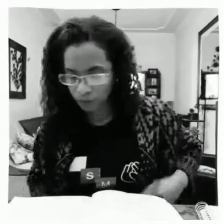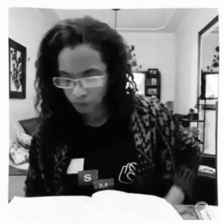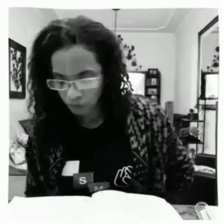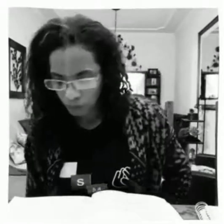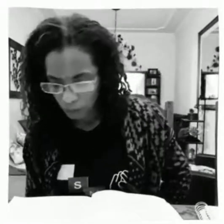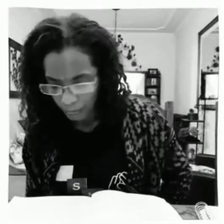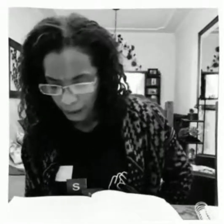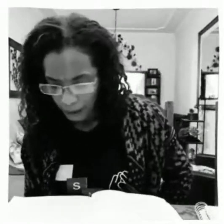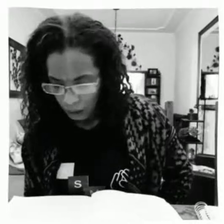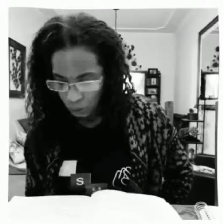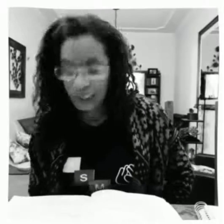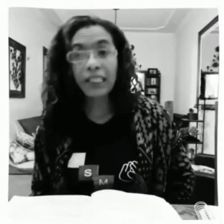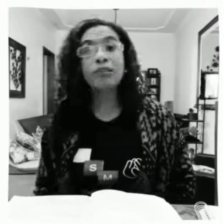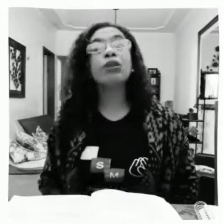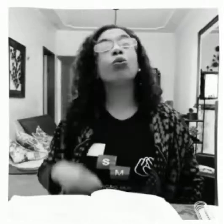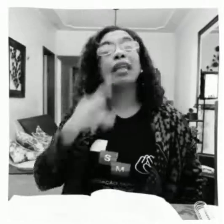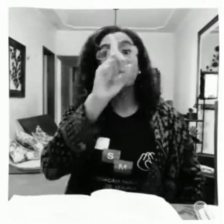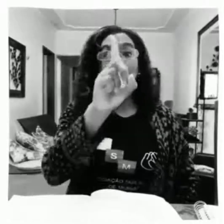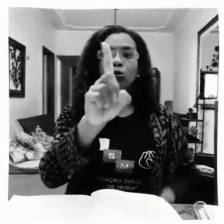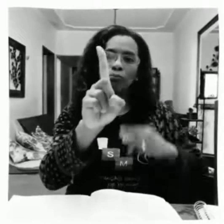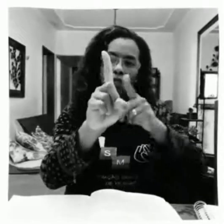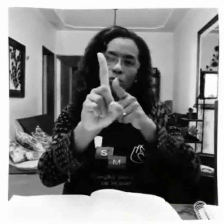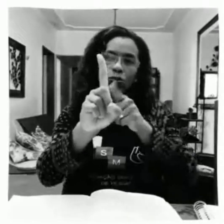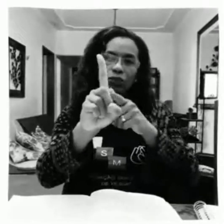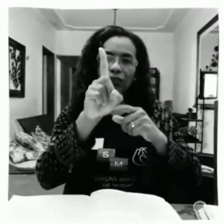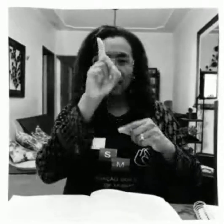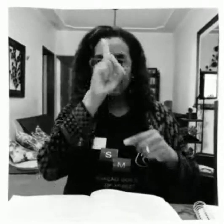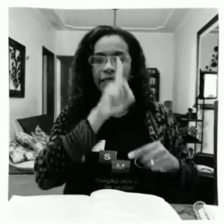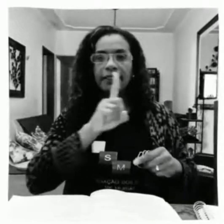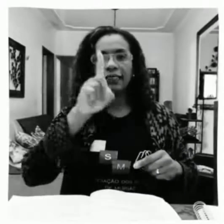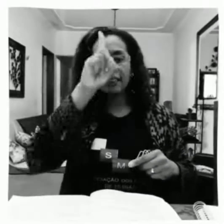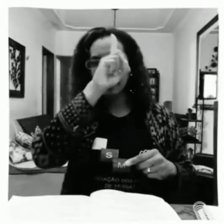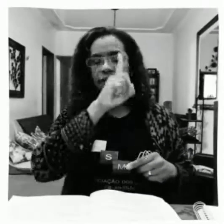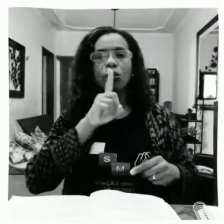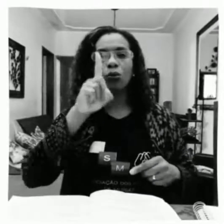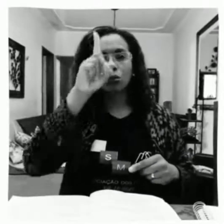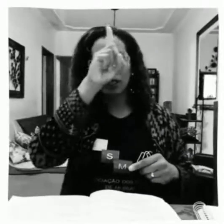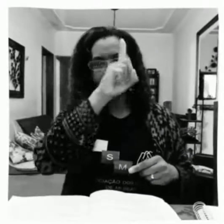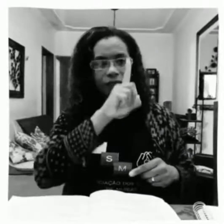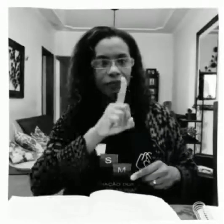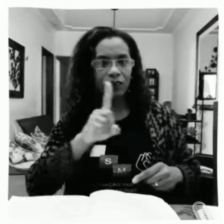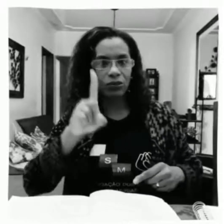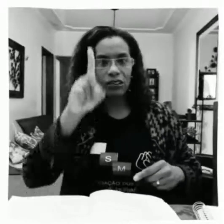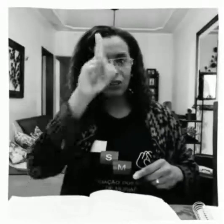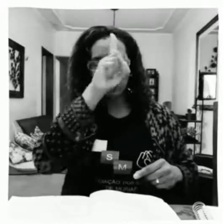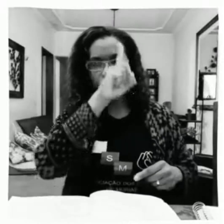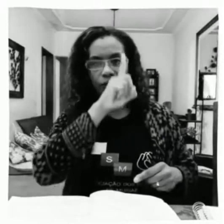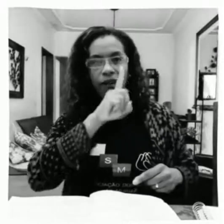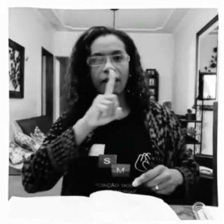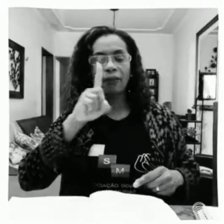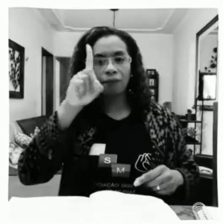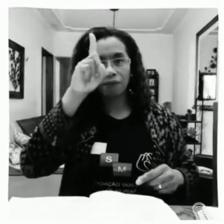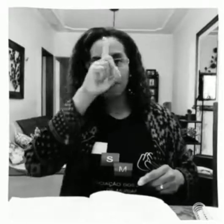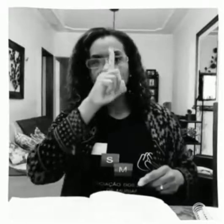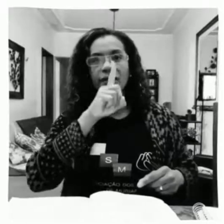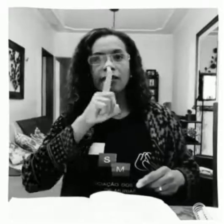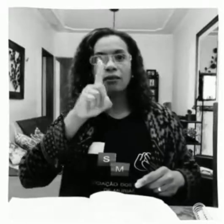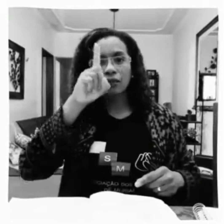mindinho. O sinal circular, que é domingo, você faz a letra D e circula. Tá vendo que o sinal é